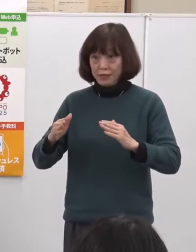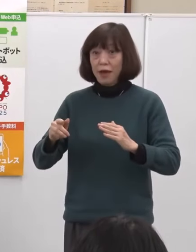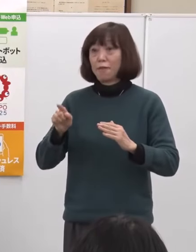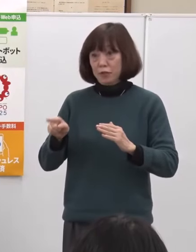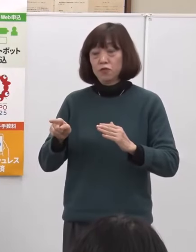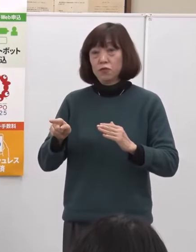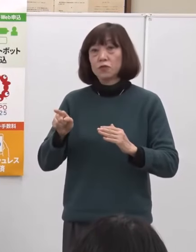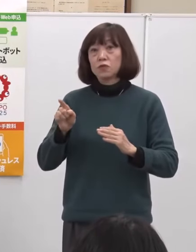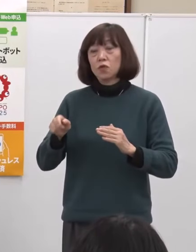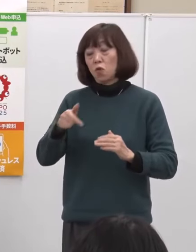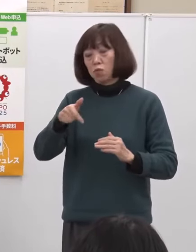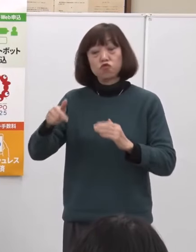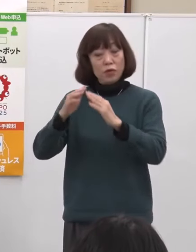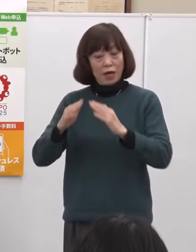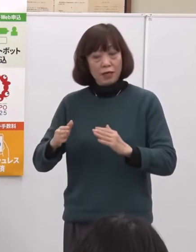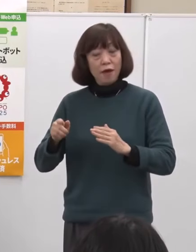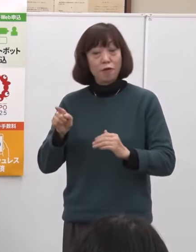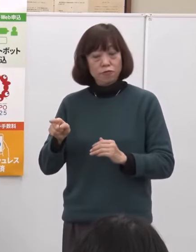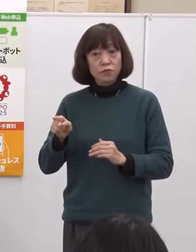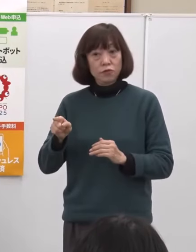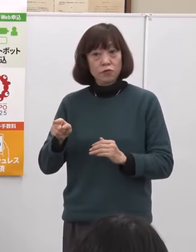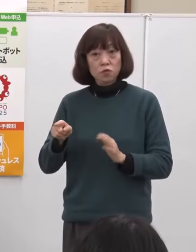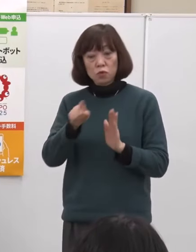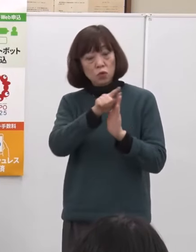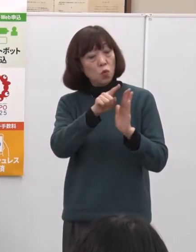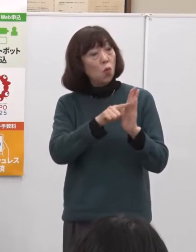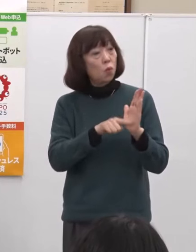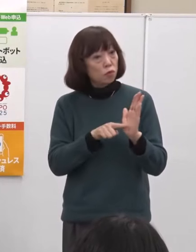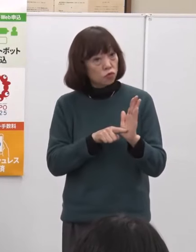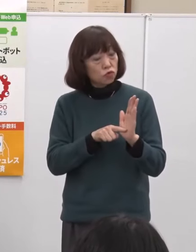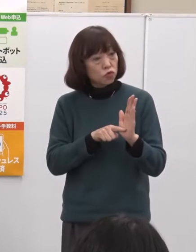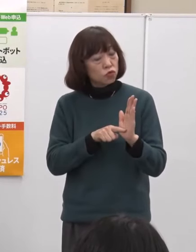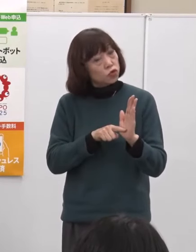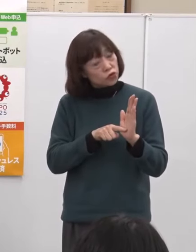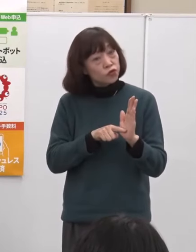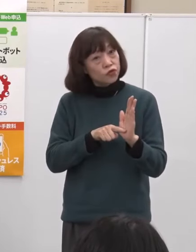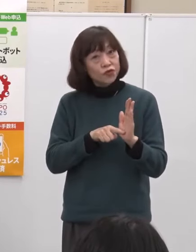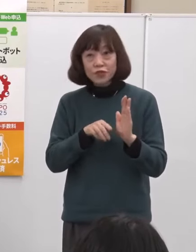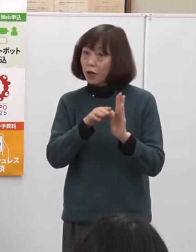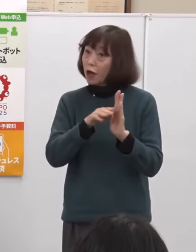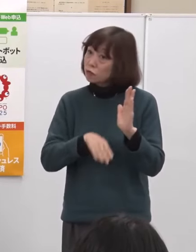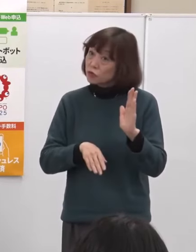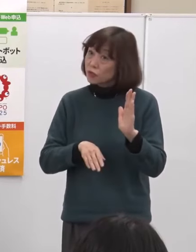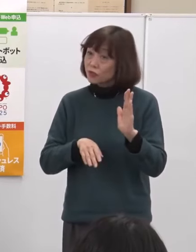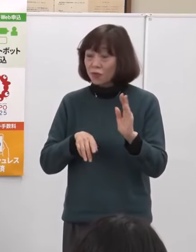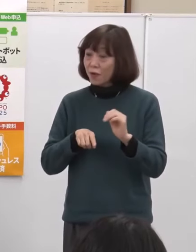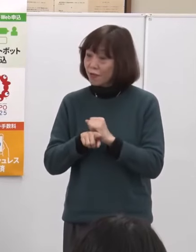盤沈下の部会があるのに、なぜ項目には入っていないんでしょうか？